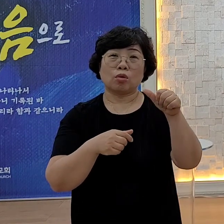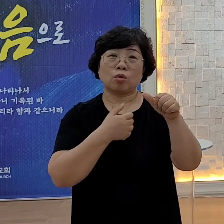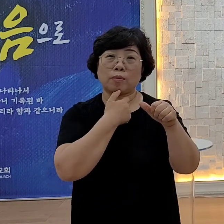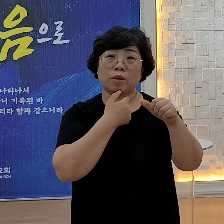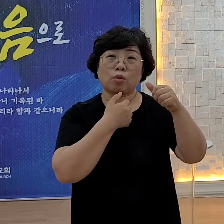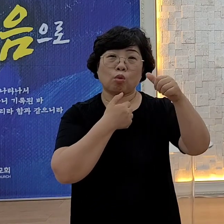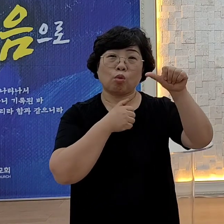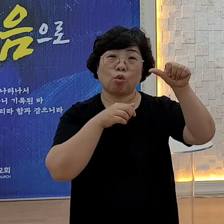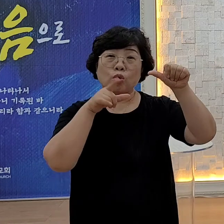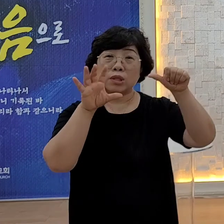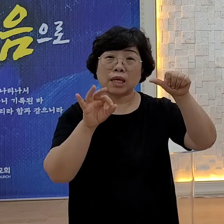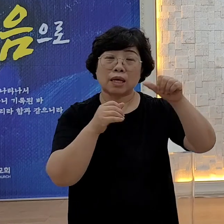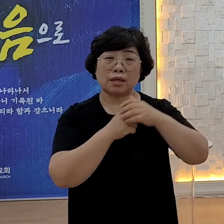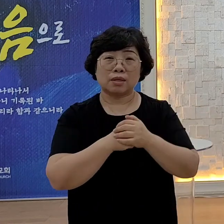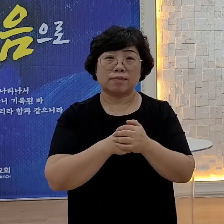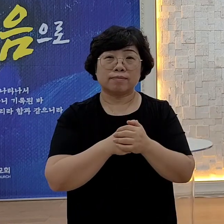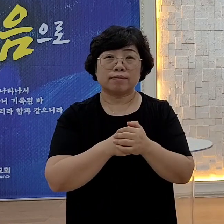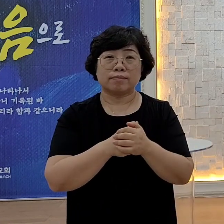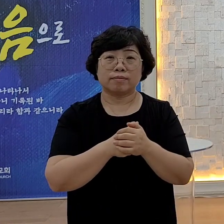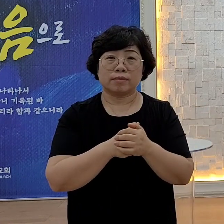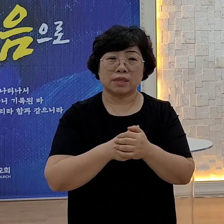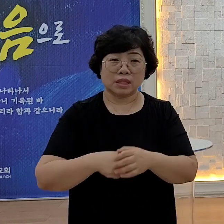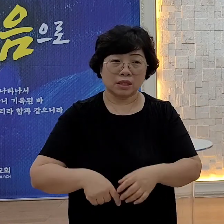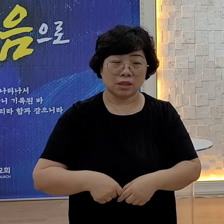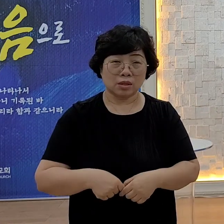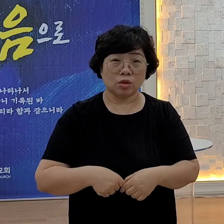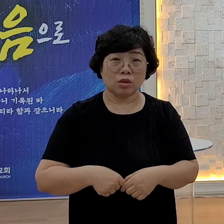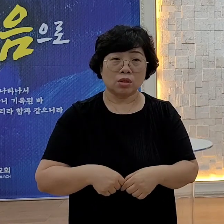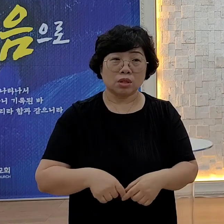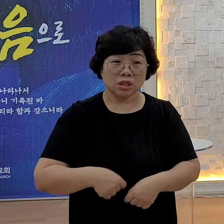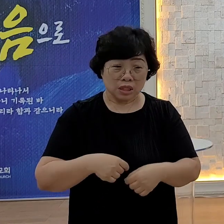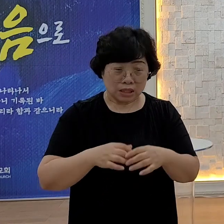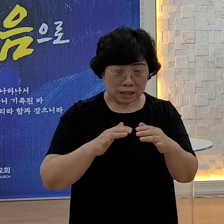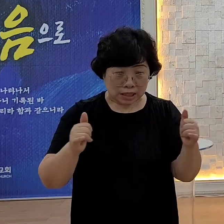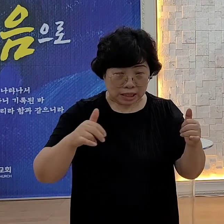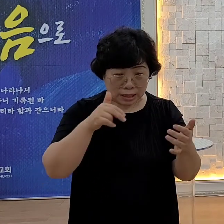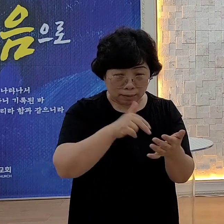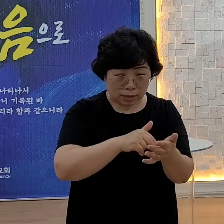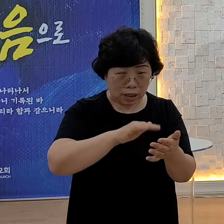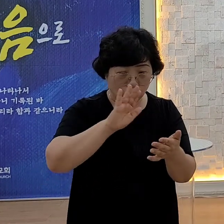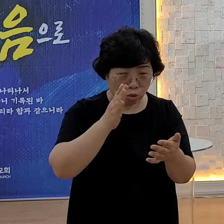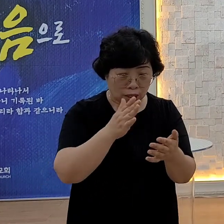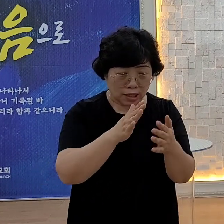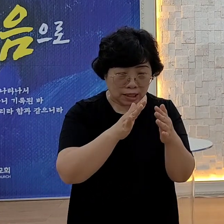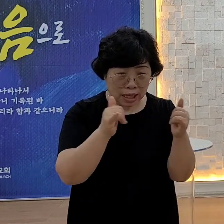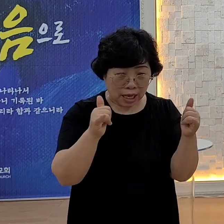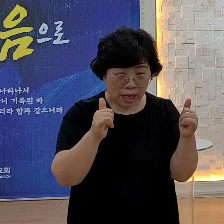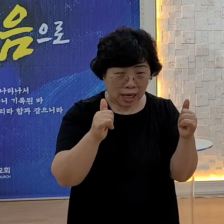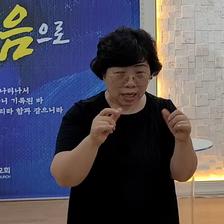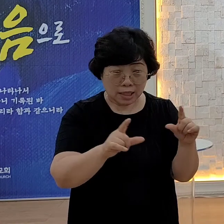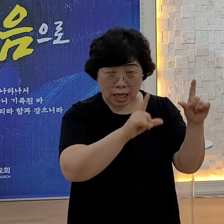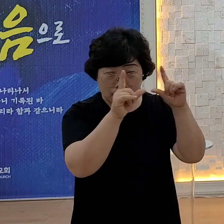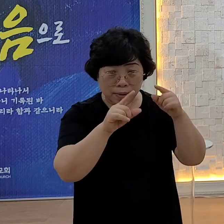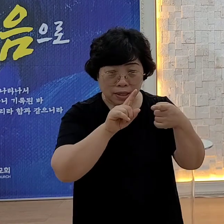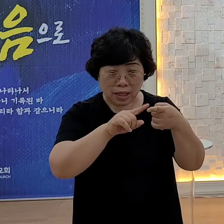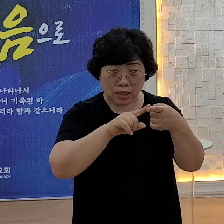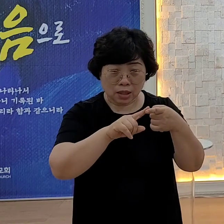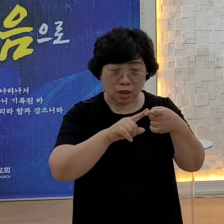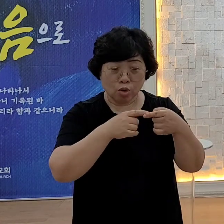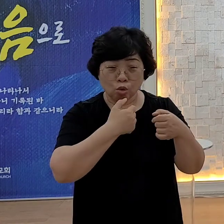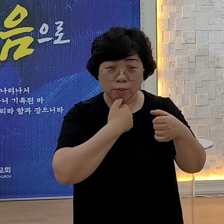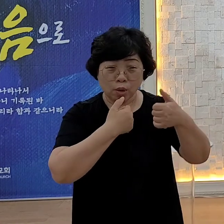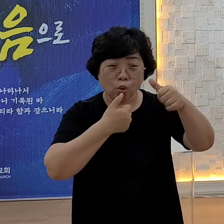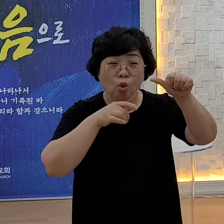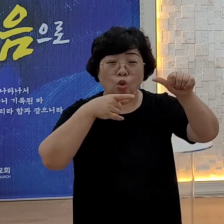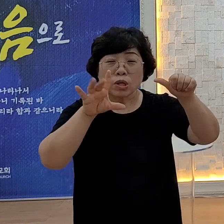있죠. 어렵다 하심을 받은 사람의 삶. 그래서 이 우리를 선택해 주신 은혜와 감사가